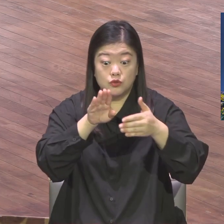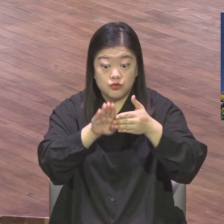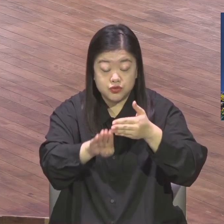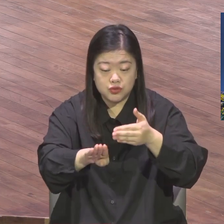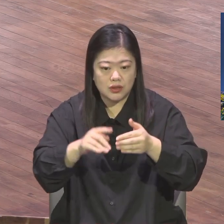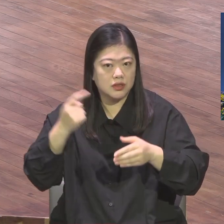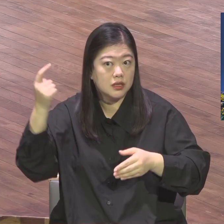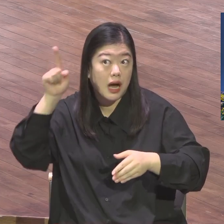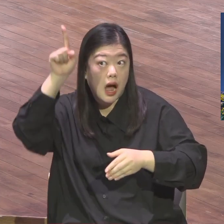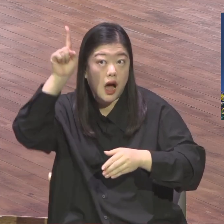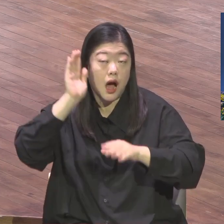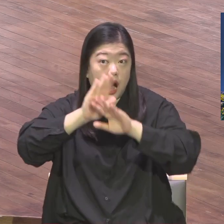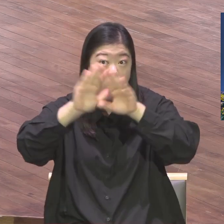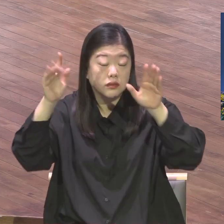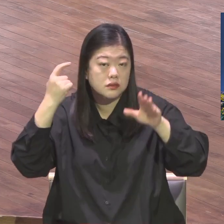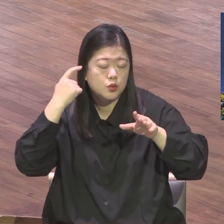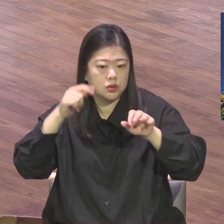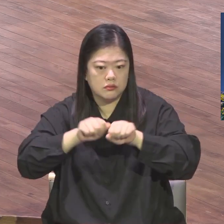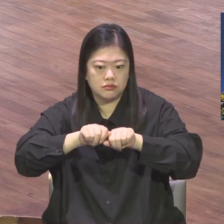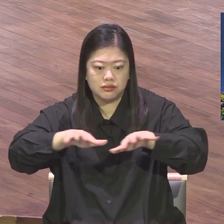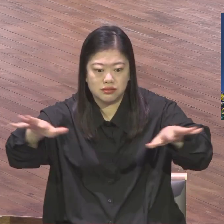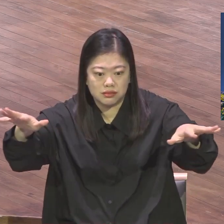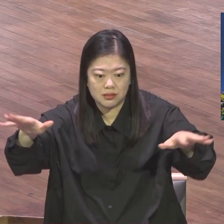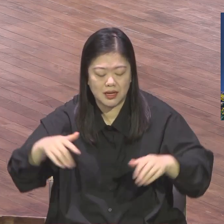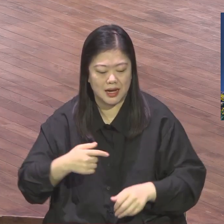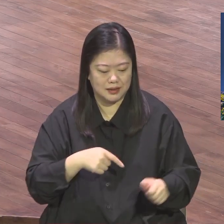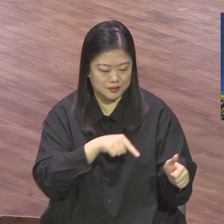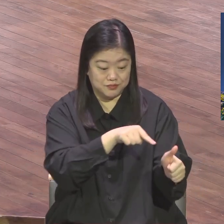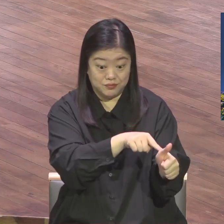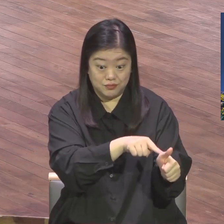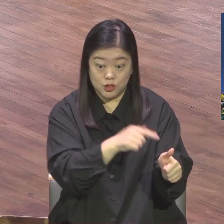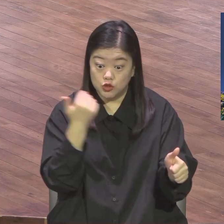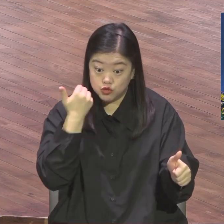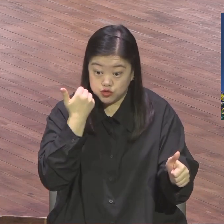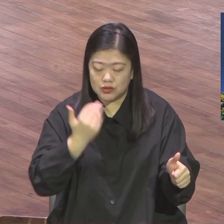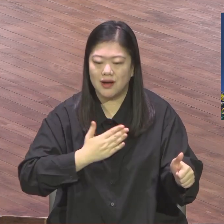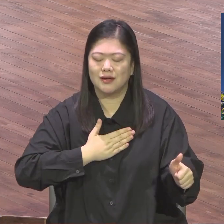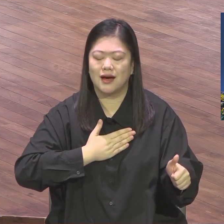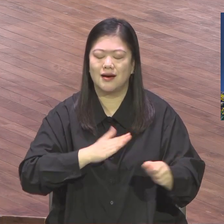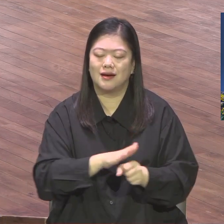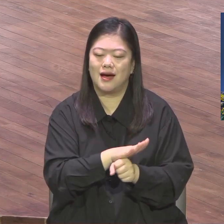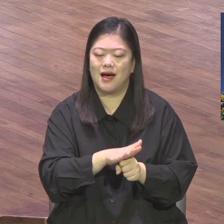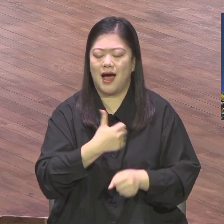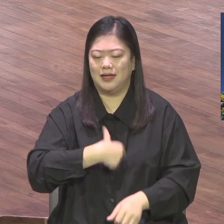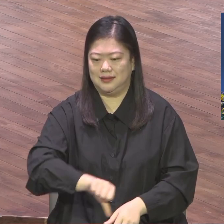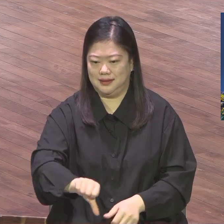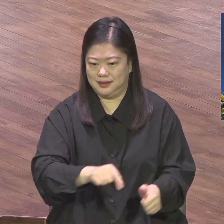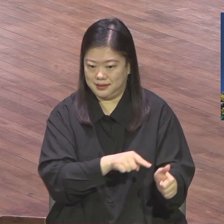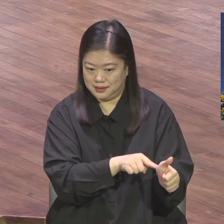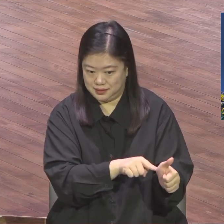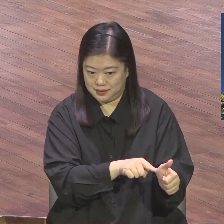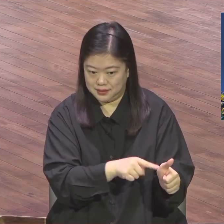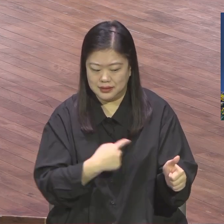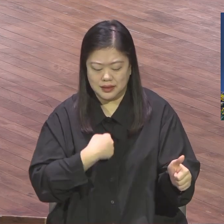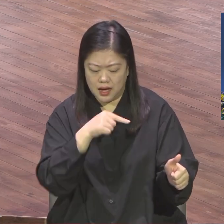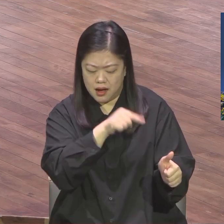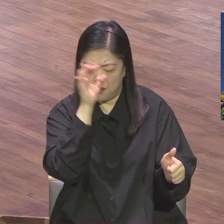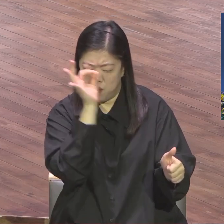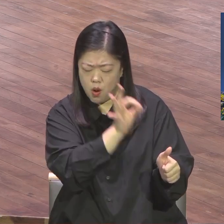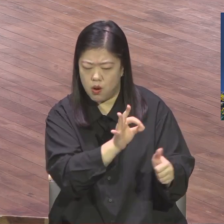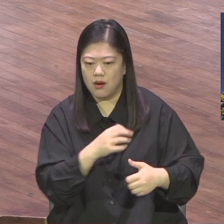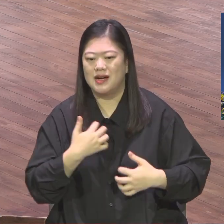아들이라, 내가 너를 기뻐하노라. 예수님의 공생애 사역은 뭐요?